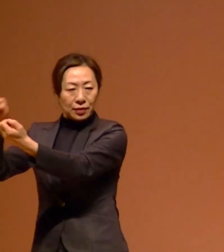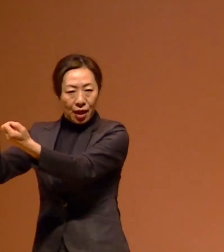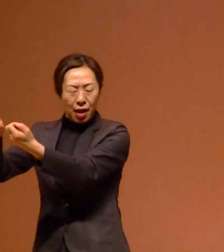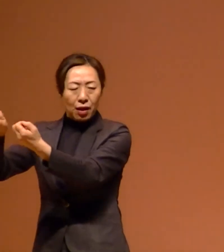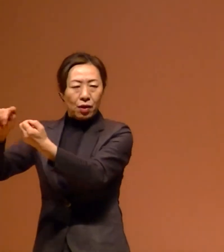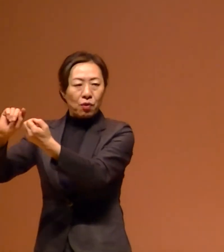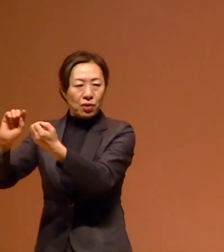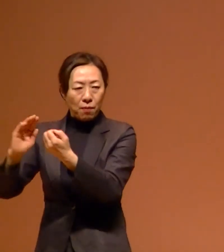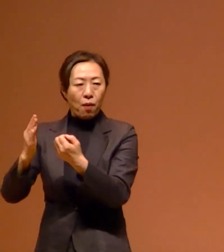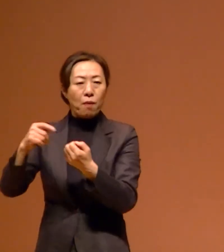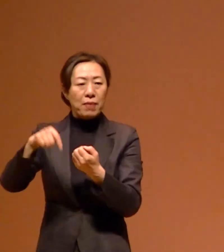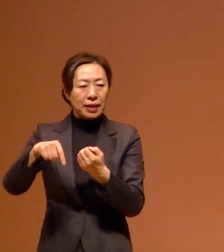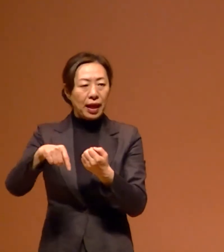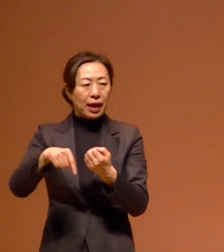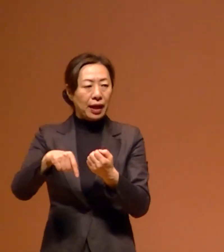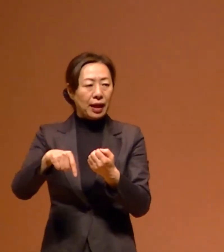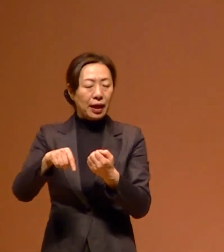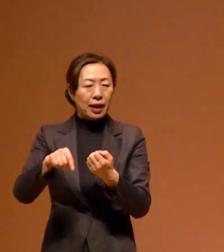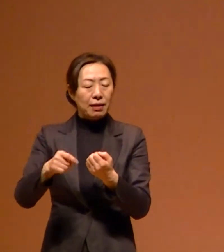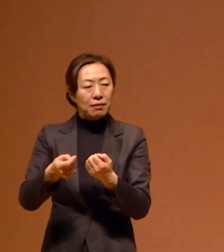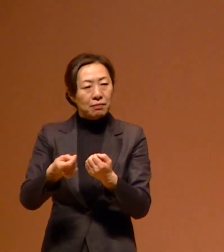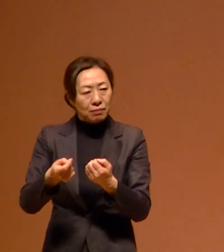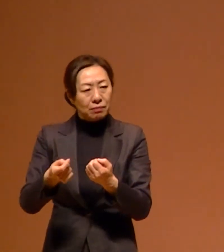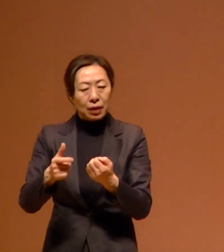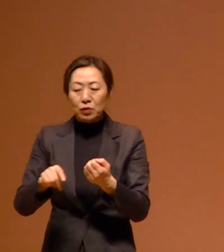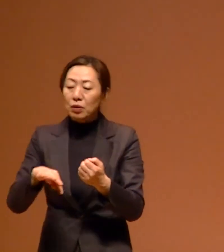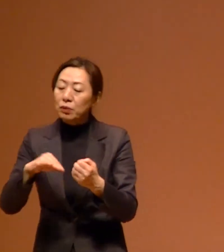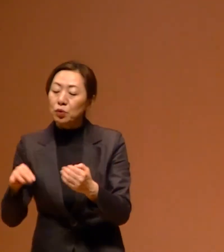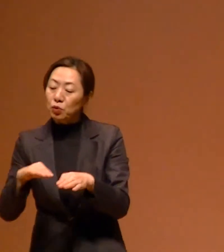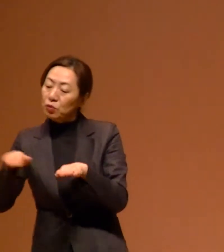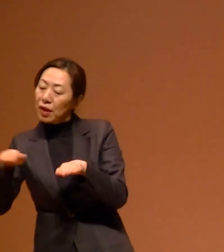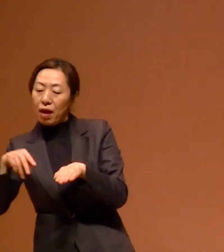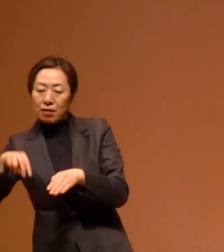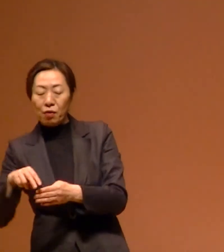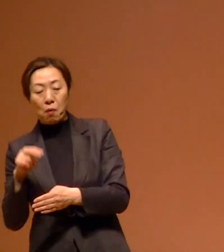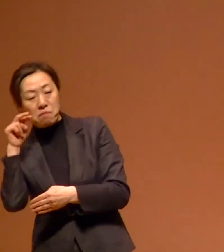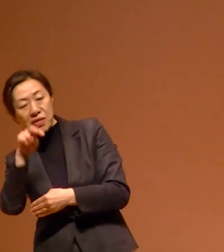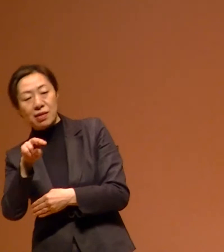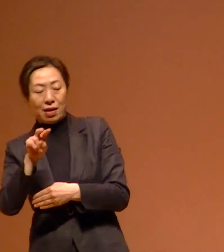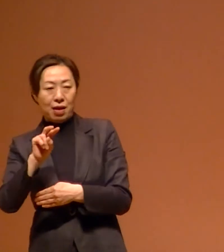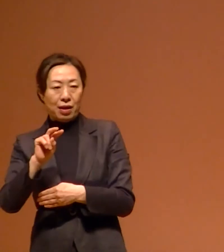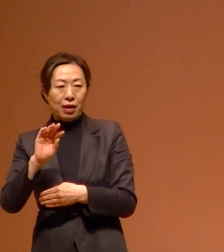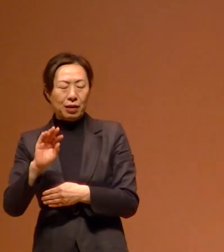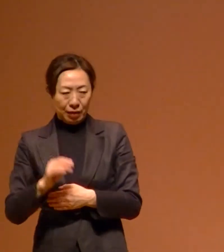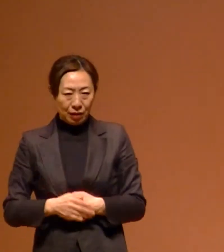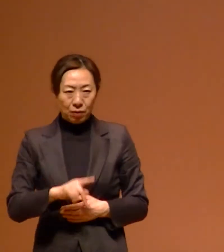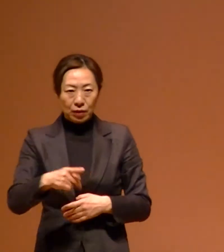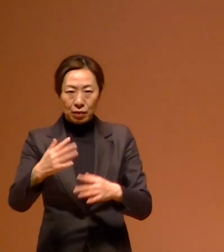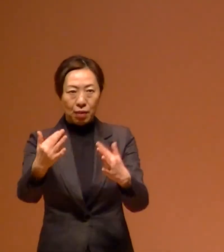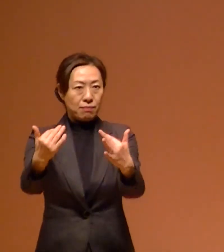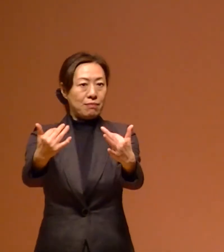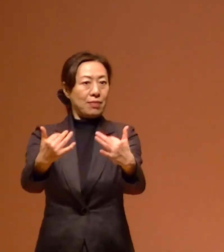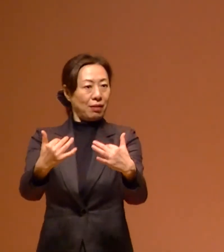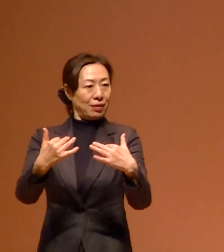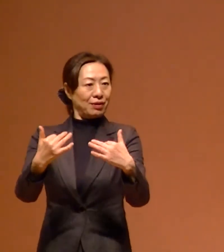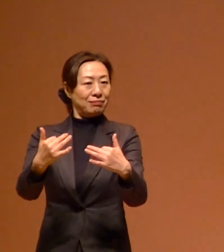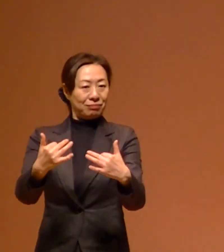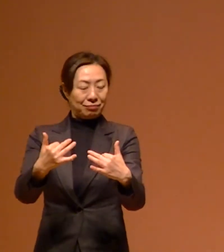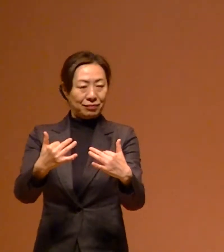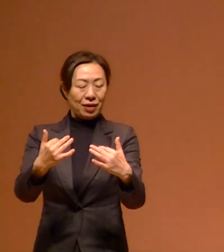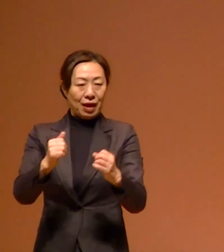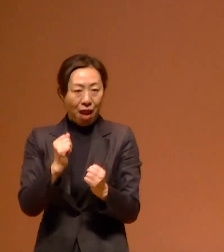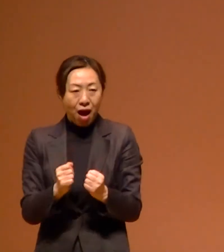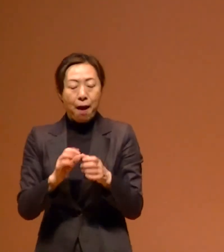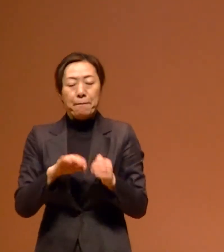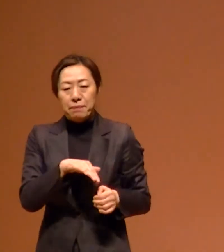それでもまだ下で、まあ、ちょっとこう上がったところで見てたんですけども、もう自分たちのように迫ってくるということで、みんなで